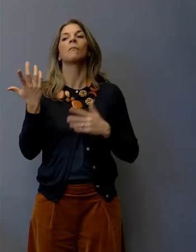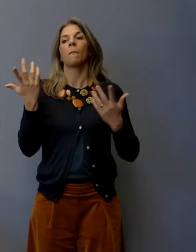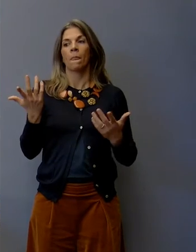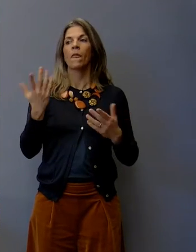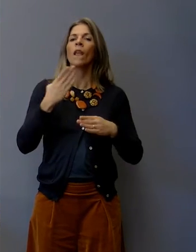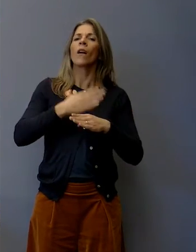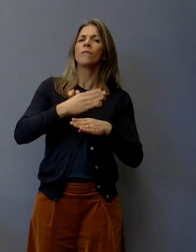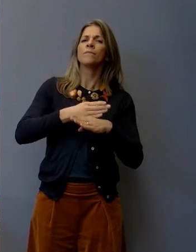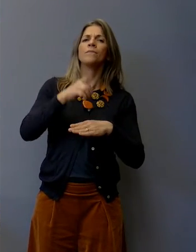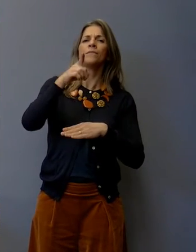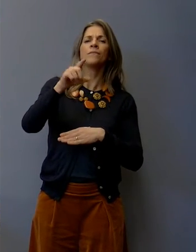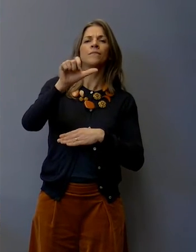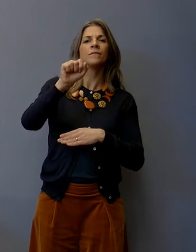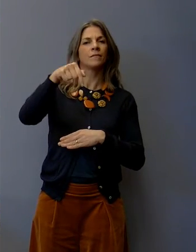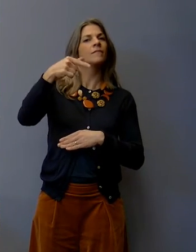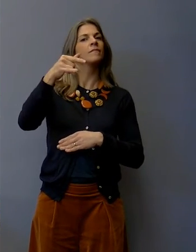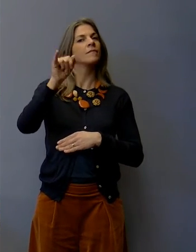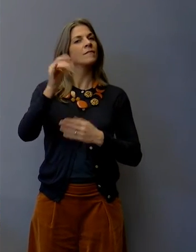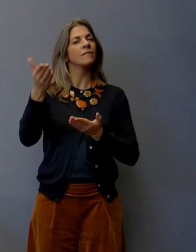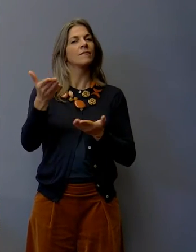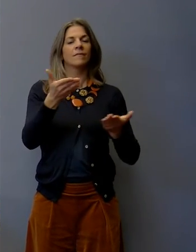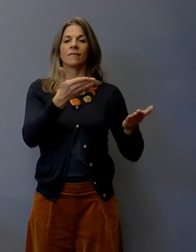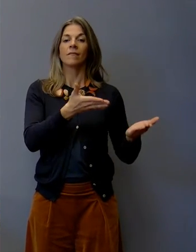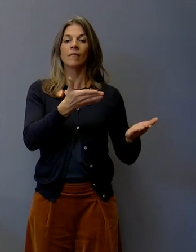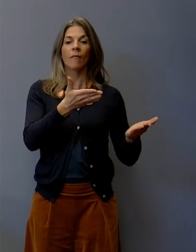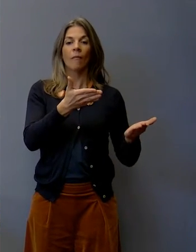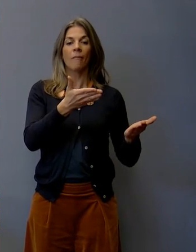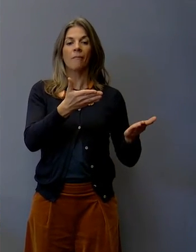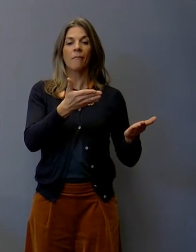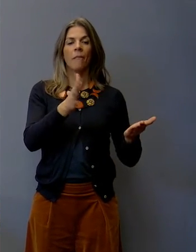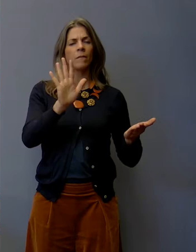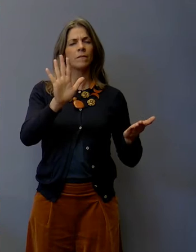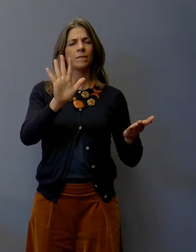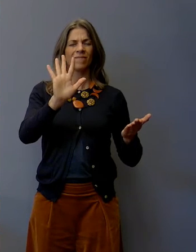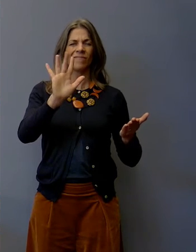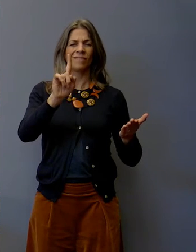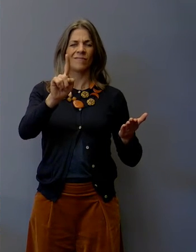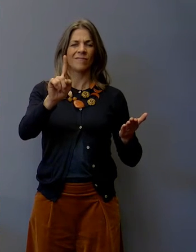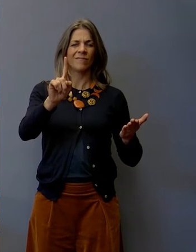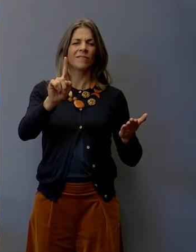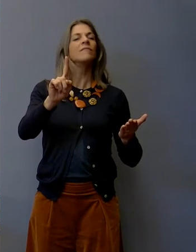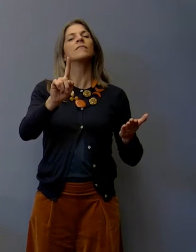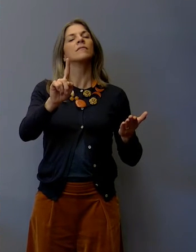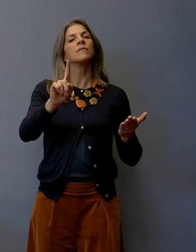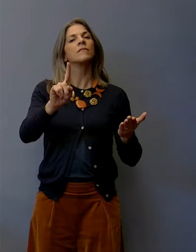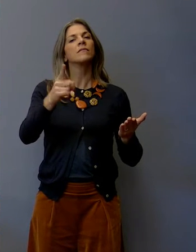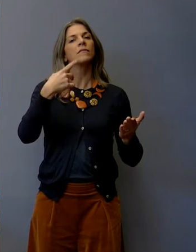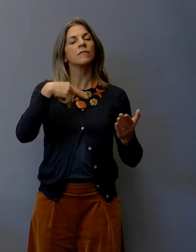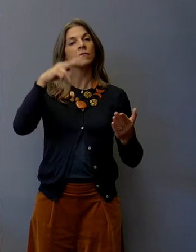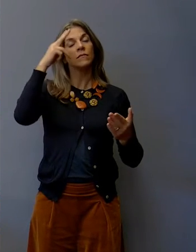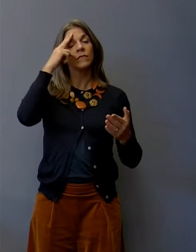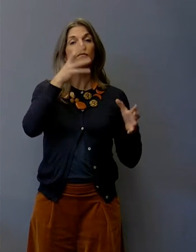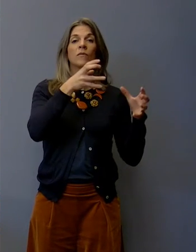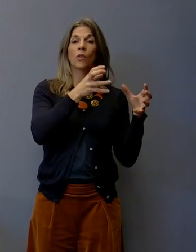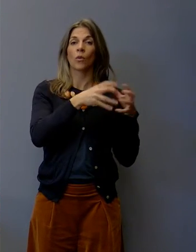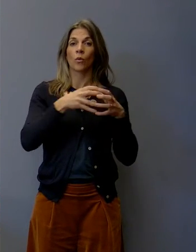santi prego ricordo che scusate prima di dare la parola consigliere santi tutti i gruppi hanno a